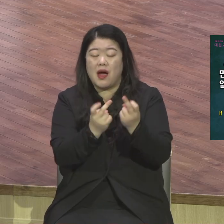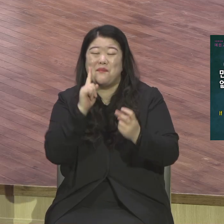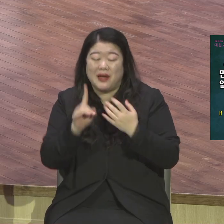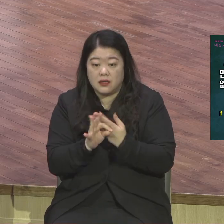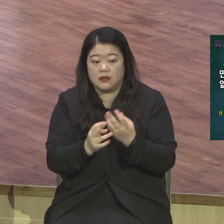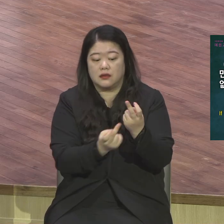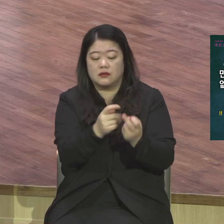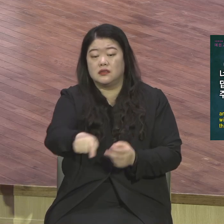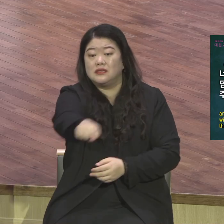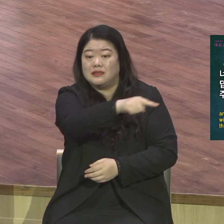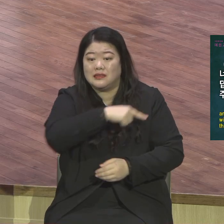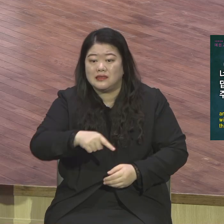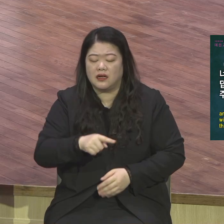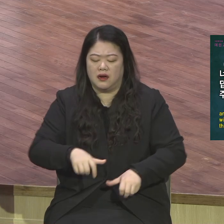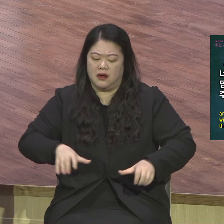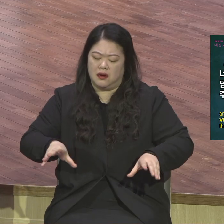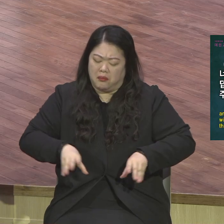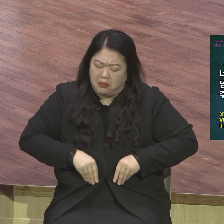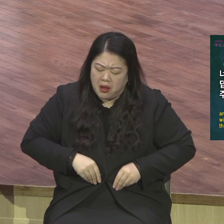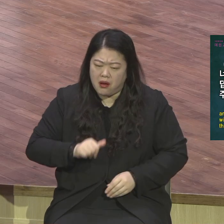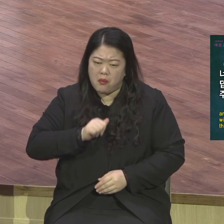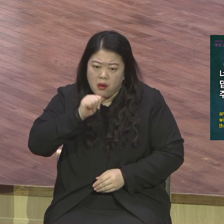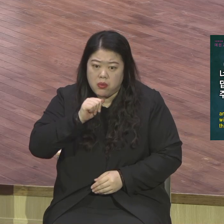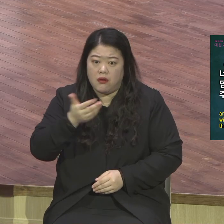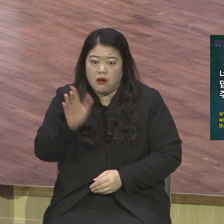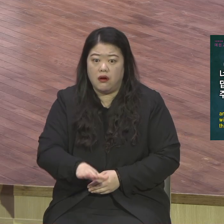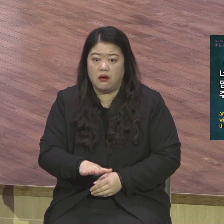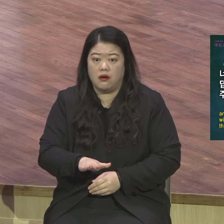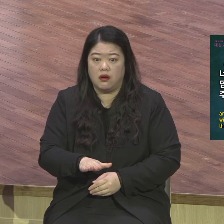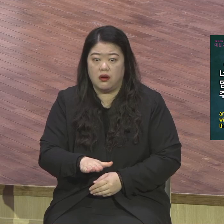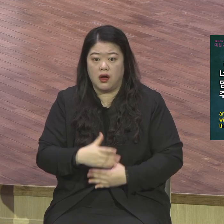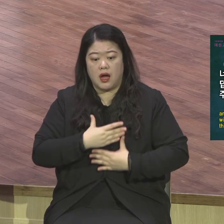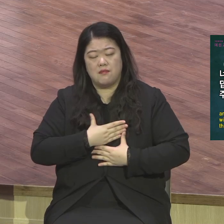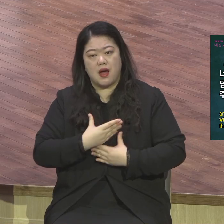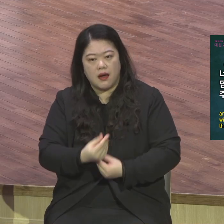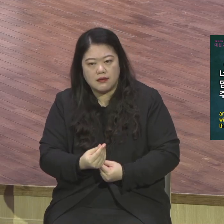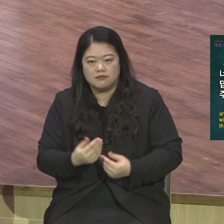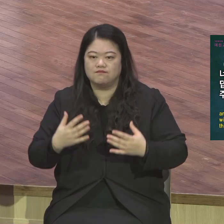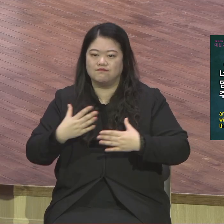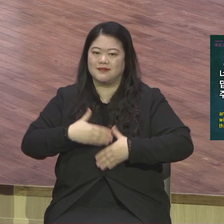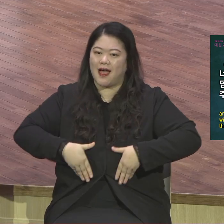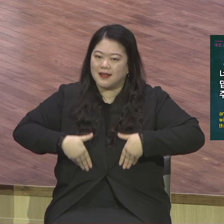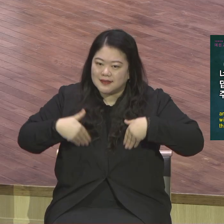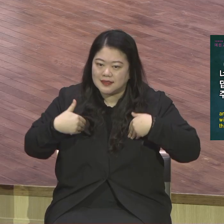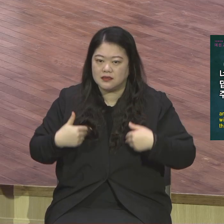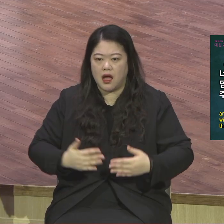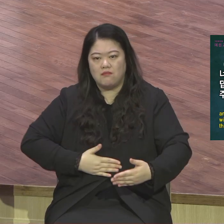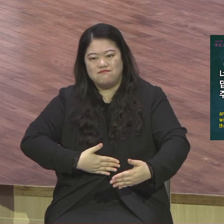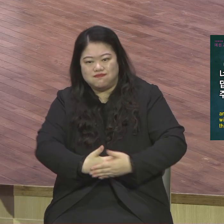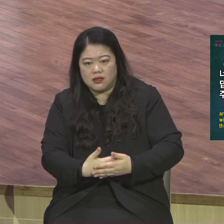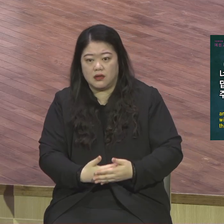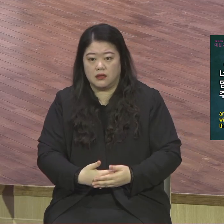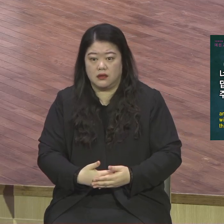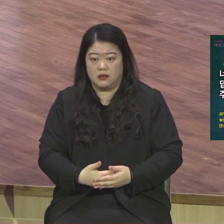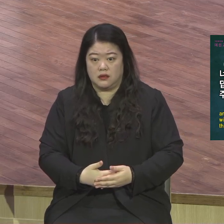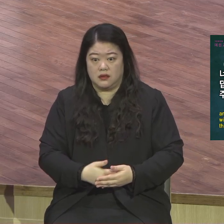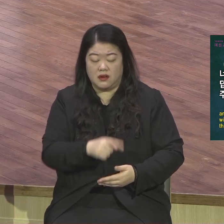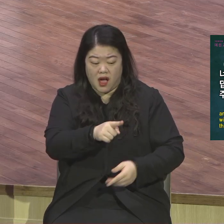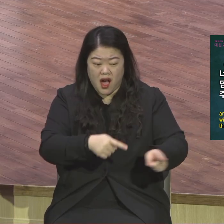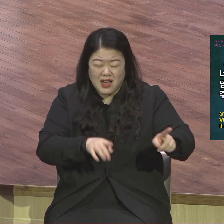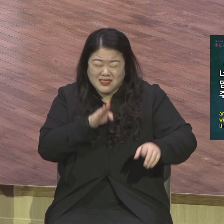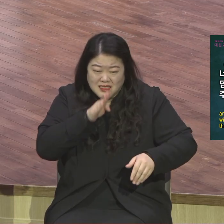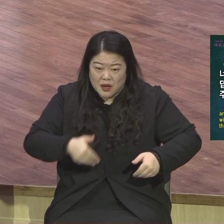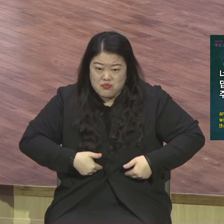헐벗고 일용할 양식이 없는데 너희 중에 누구든지 그에게 이르되 평안히 가라, 덥게 하라, 배부르게 하라 하며 그 몸에 쓸 것을